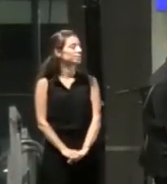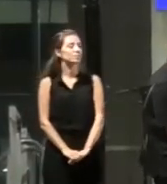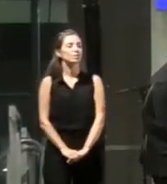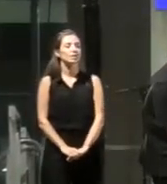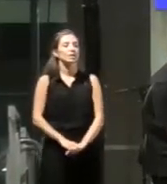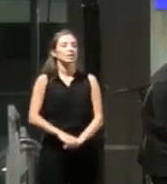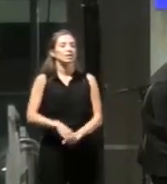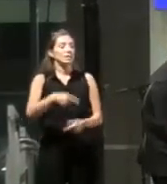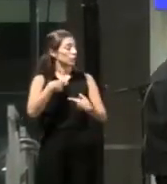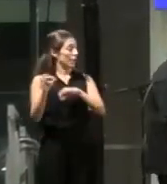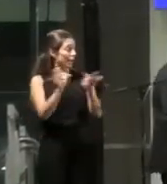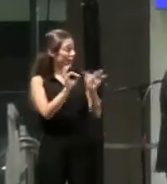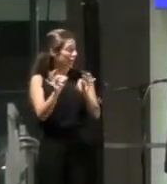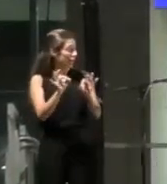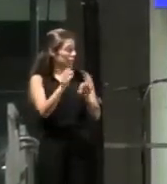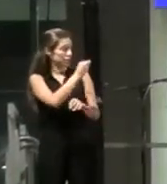Quan estigueu tots, aviseu.